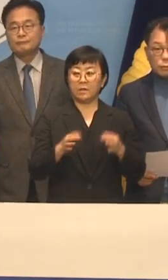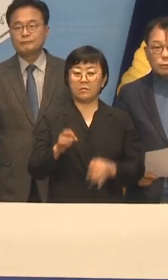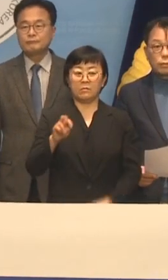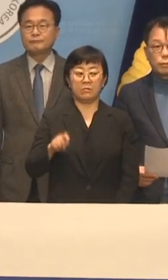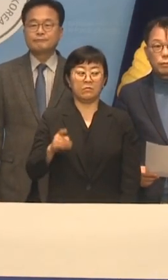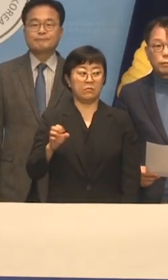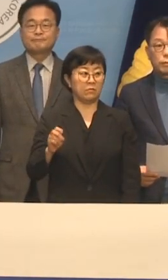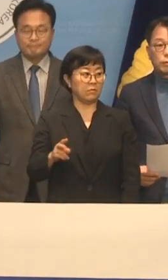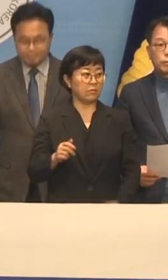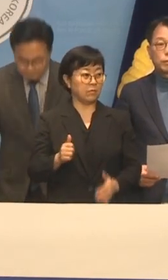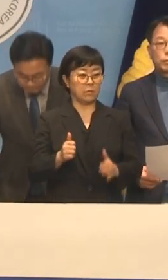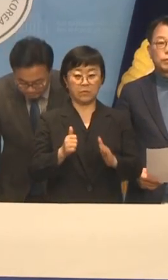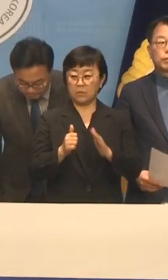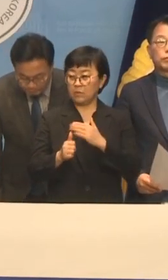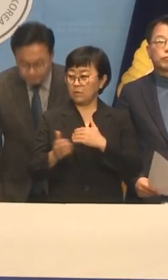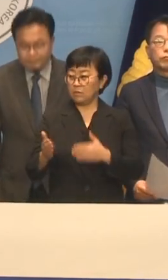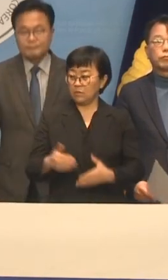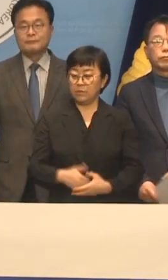상임 대표님 있습니다.